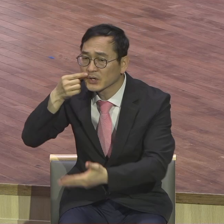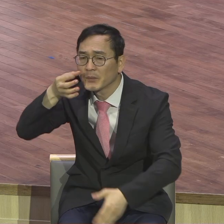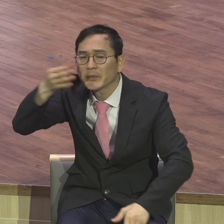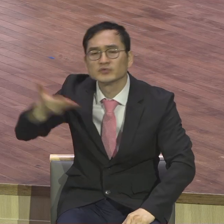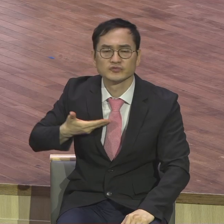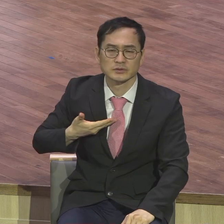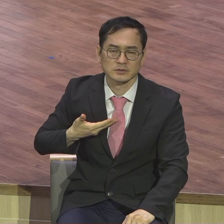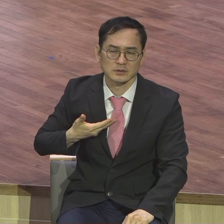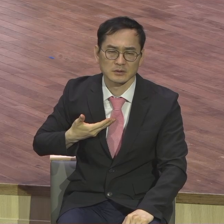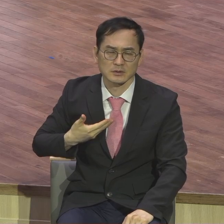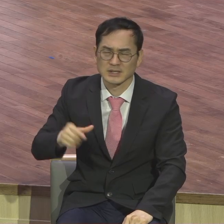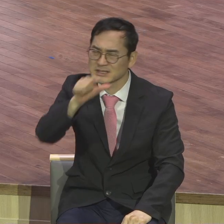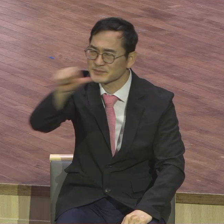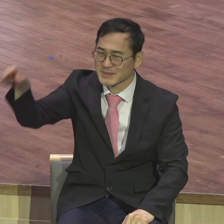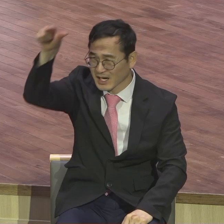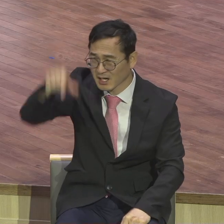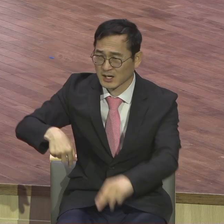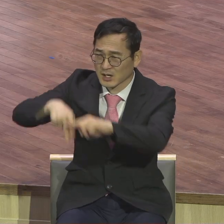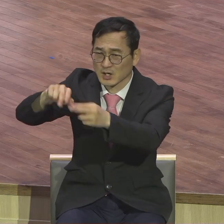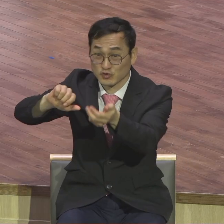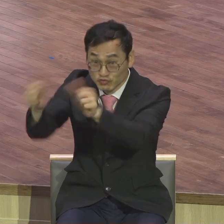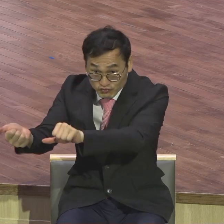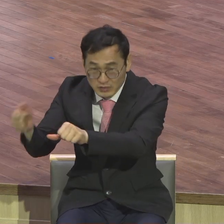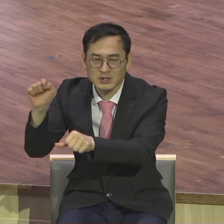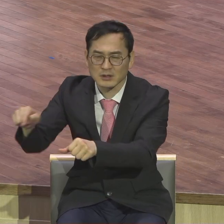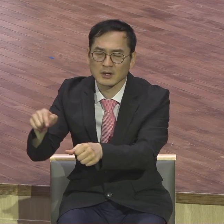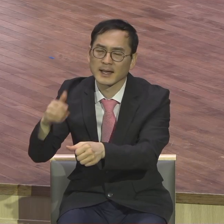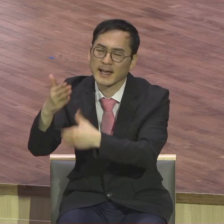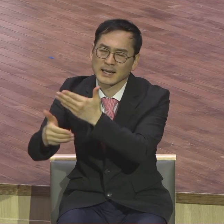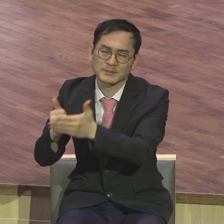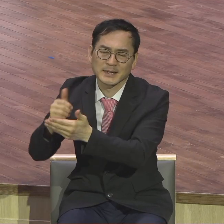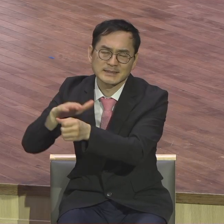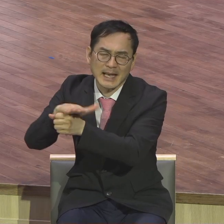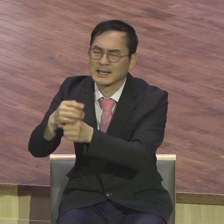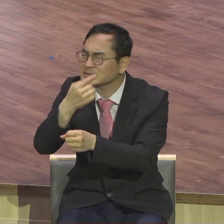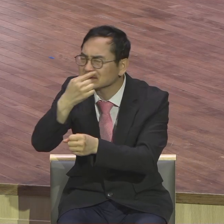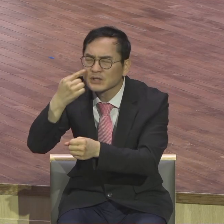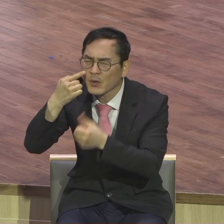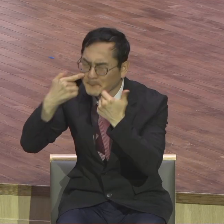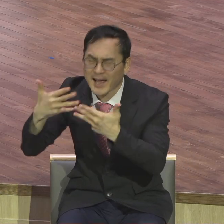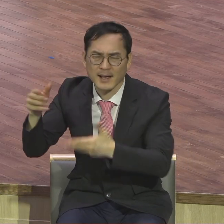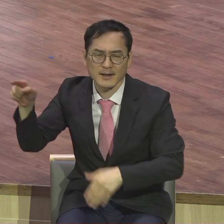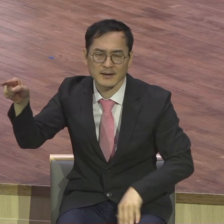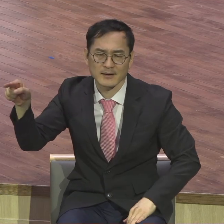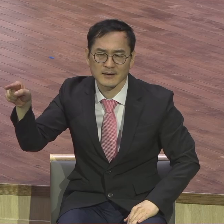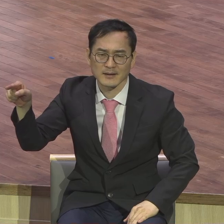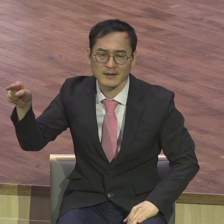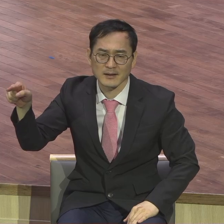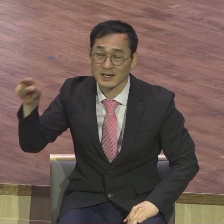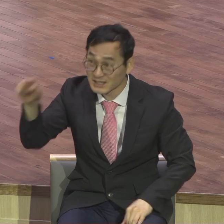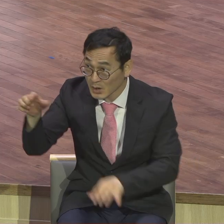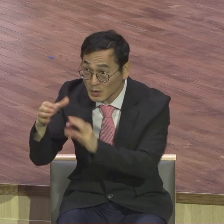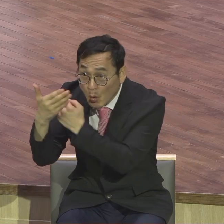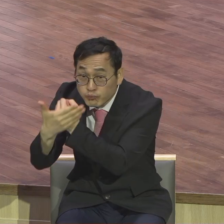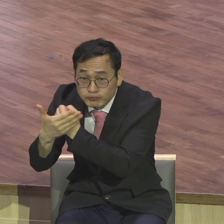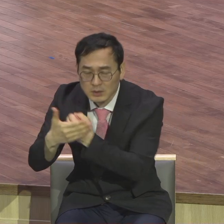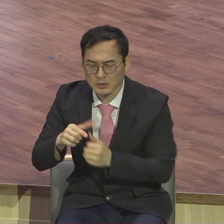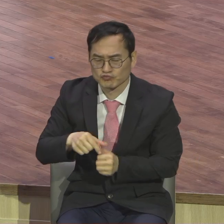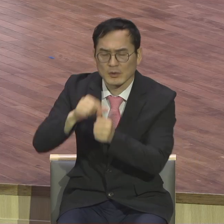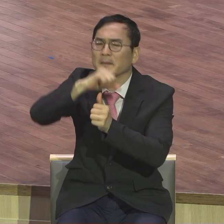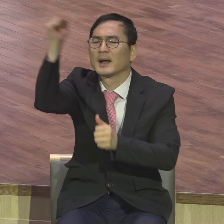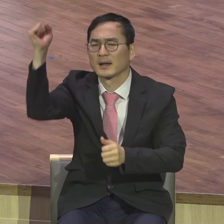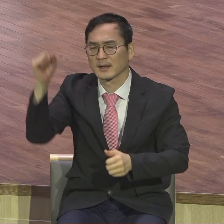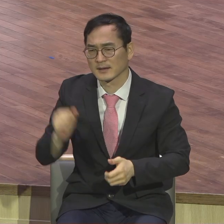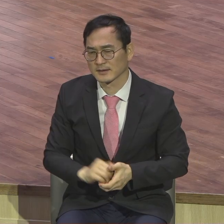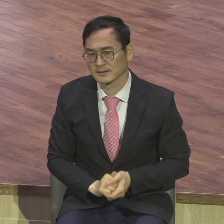십자가 주으심으로 하나님의 사랑이 확정되네요. 그 바람에 우리가 구원을 얻게 된 거예요. 십자가